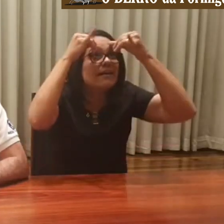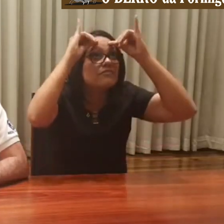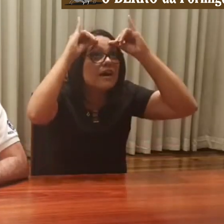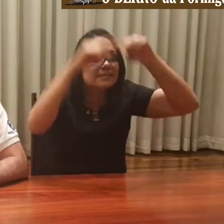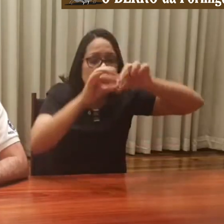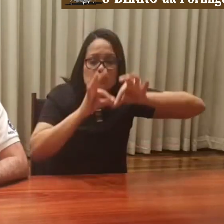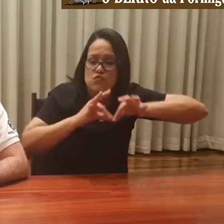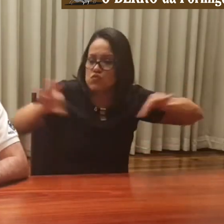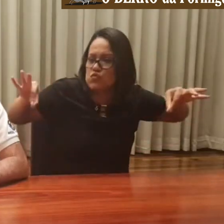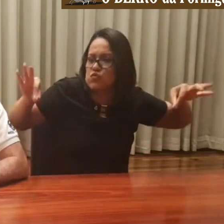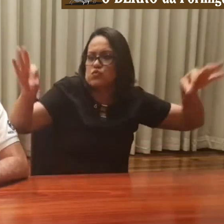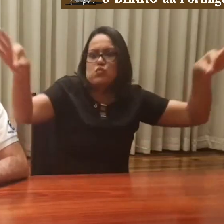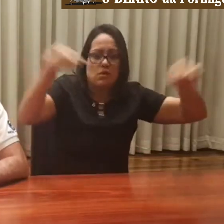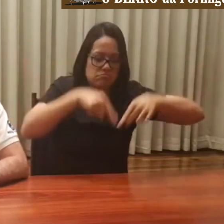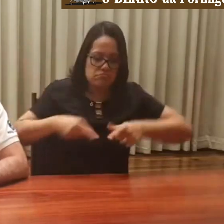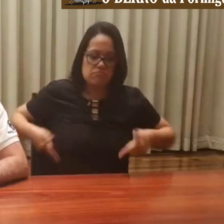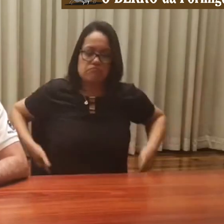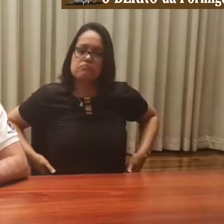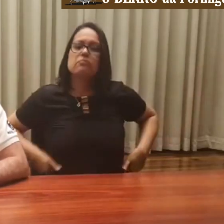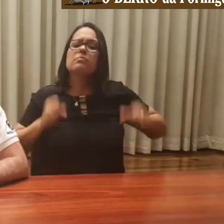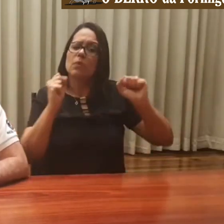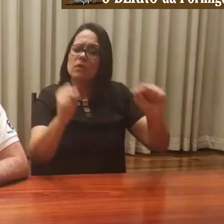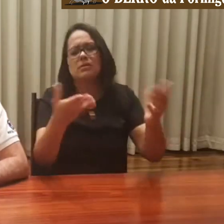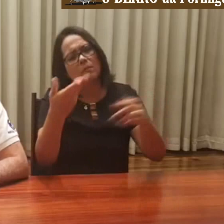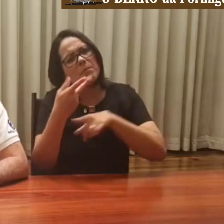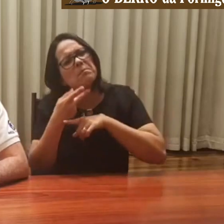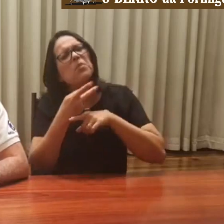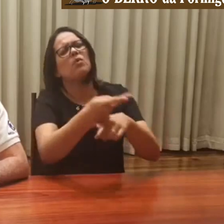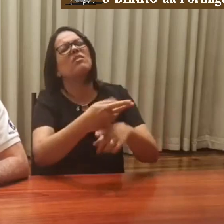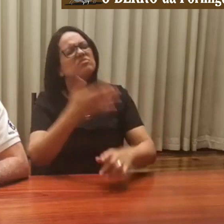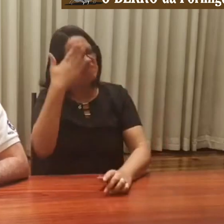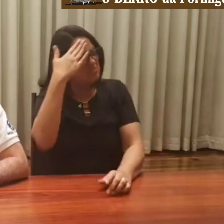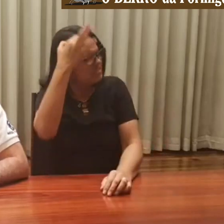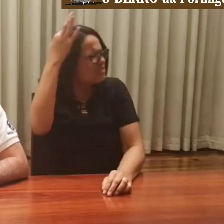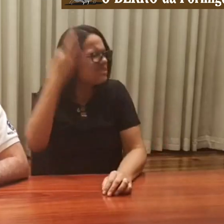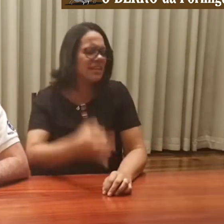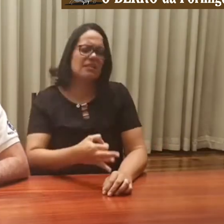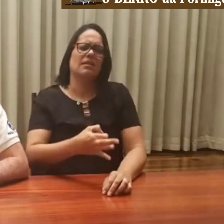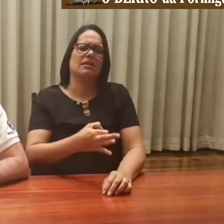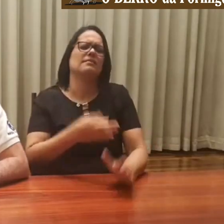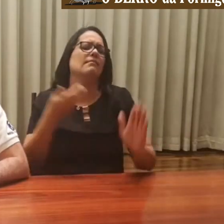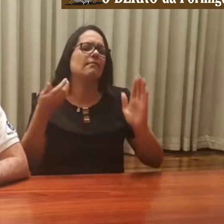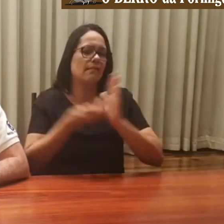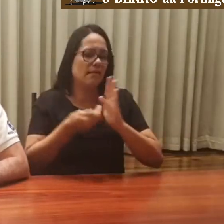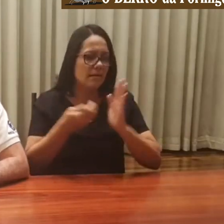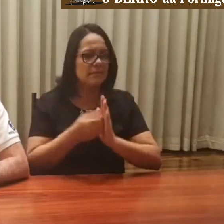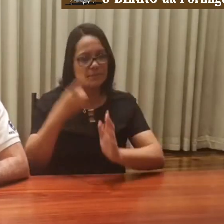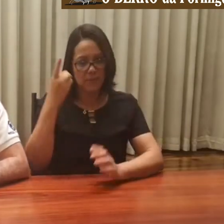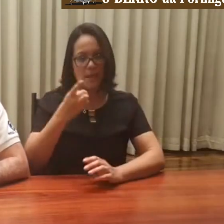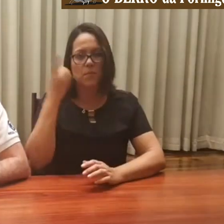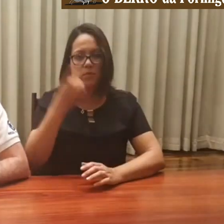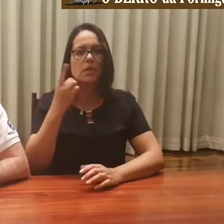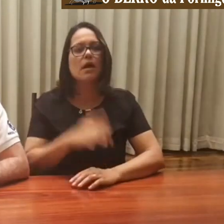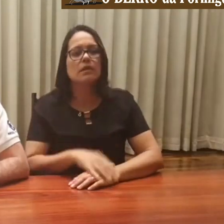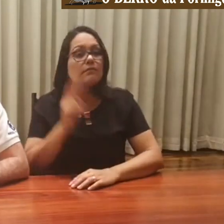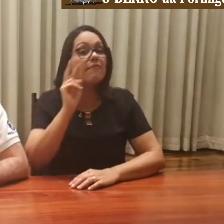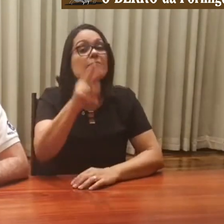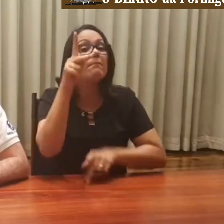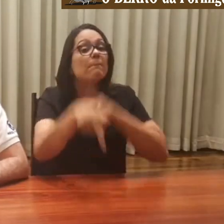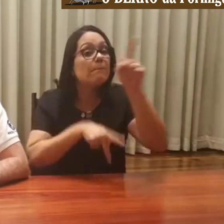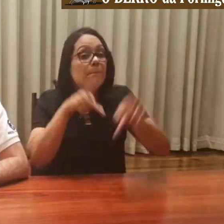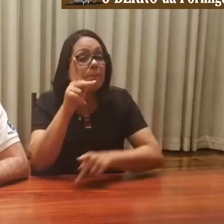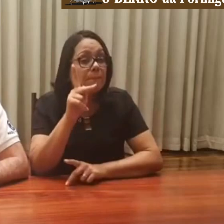a extensão da sua propriedade. Então vamos procurar essa parlamentar. Eu tenho certeza que a Câmara dos Deputados, ouvindo a voz do